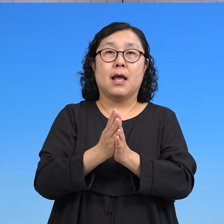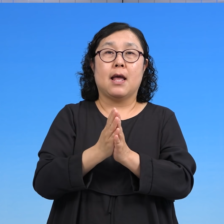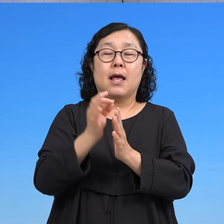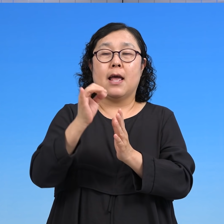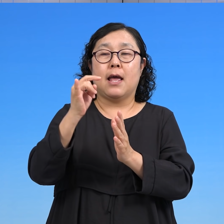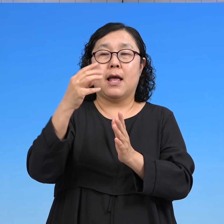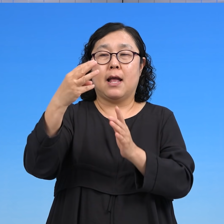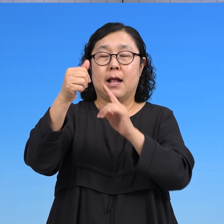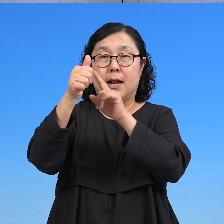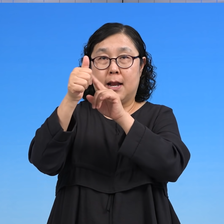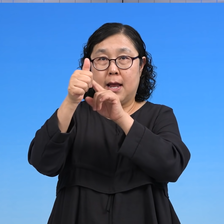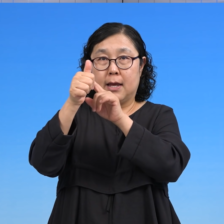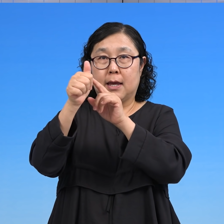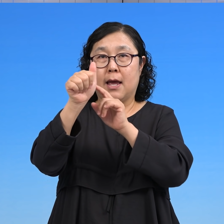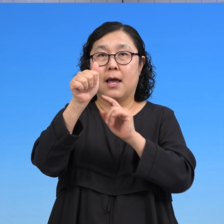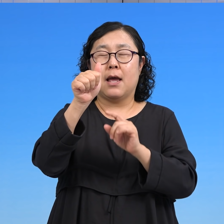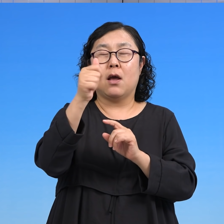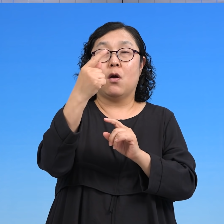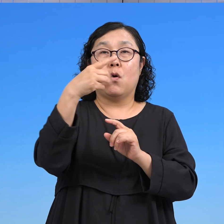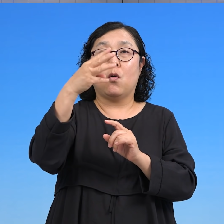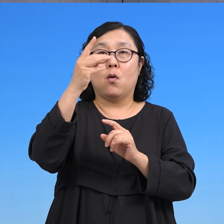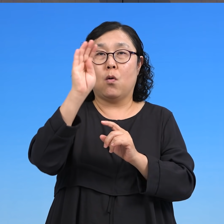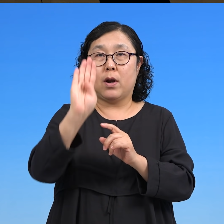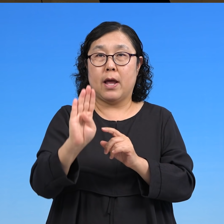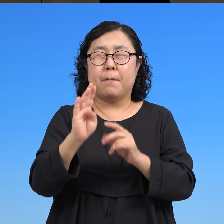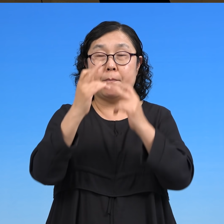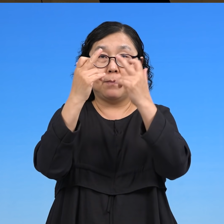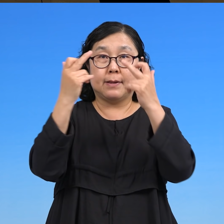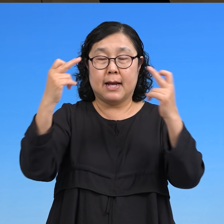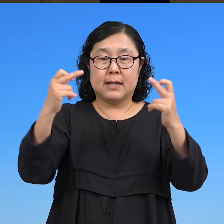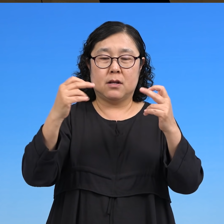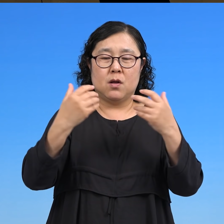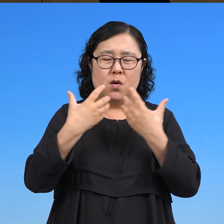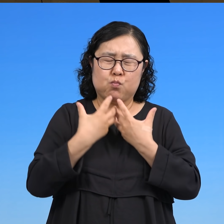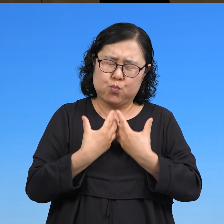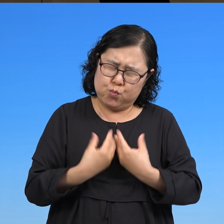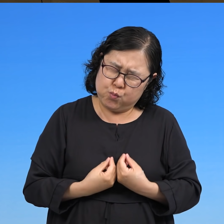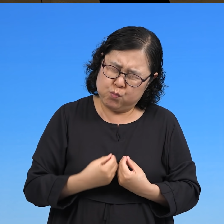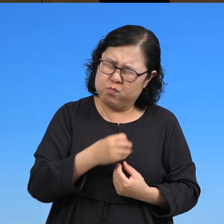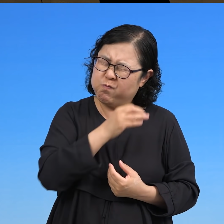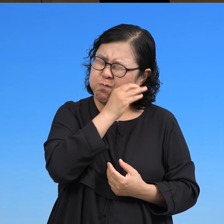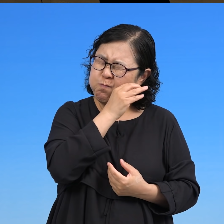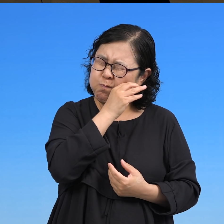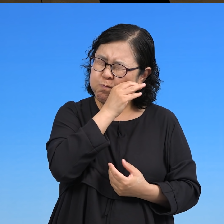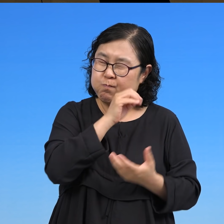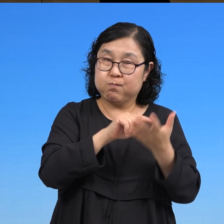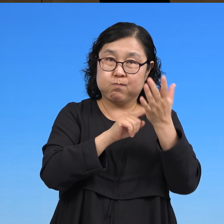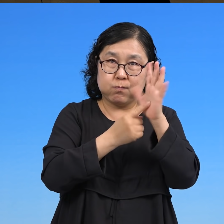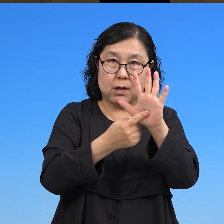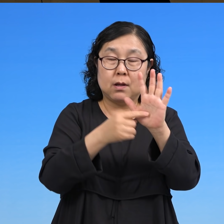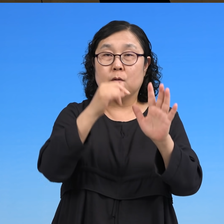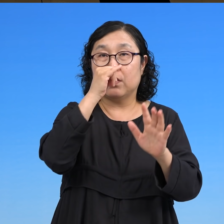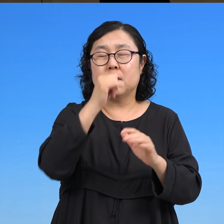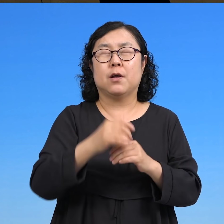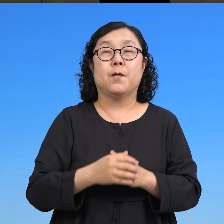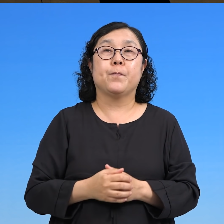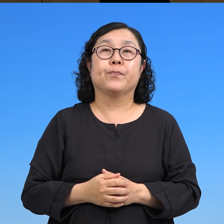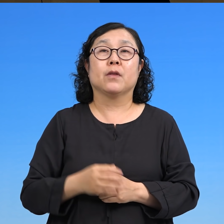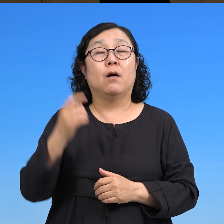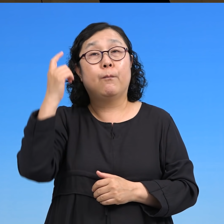달리 엘리야에게 이 호렙산은요, 절망과 수치로 상징되는 산입니다.